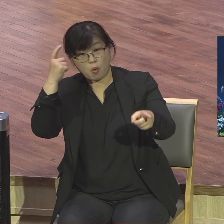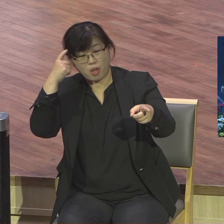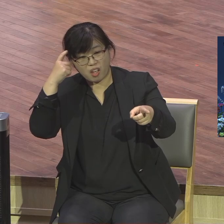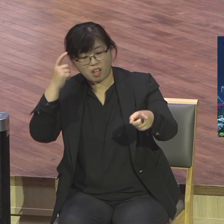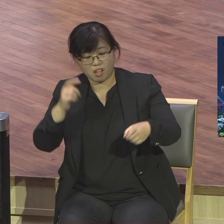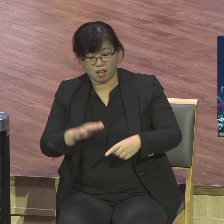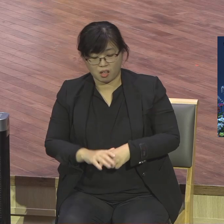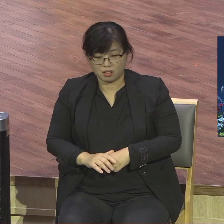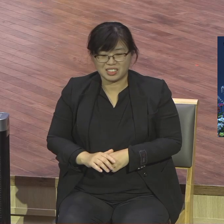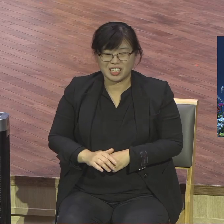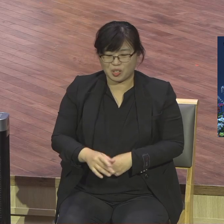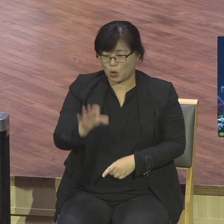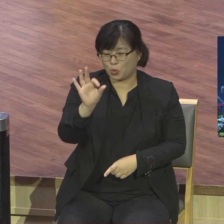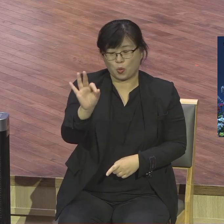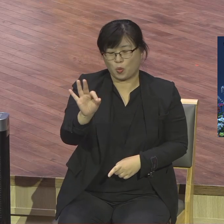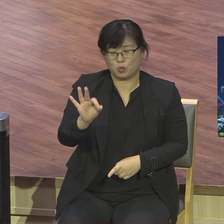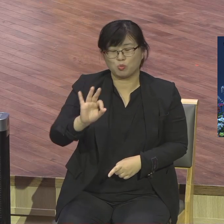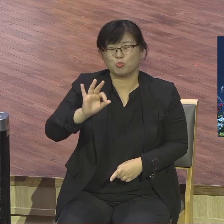동그랗게도 하고요